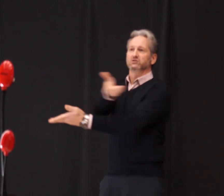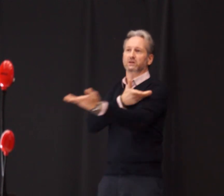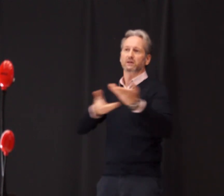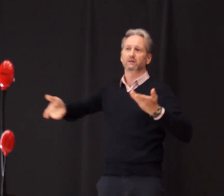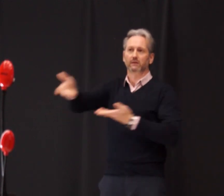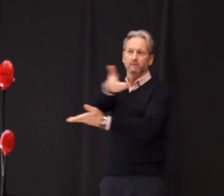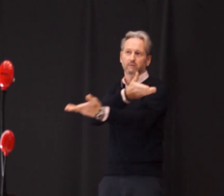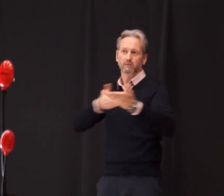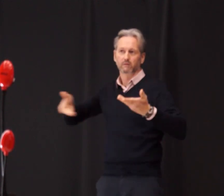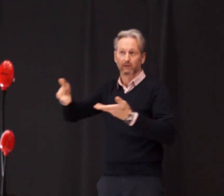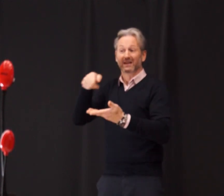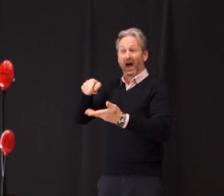Ils doivent échanger.